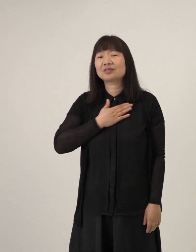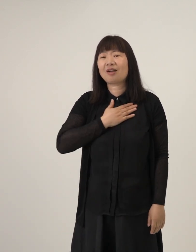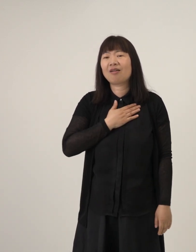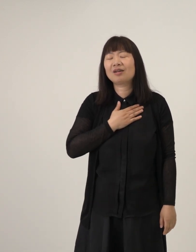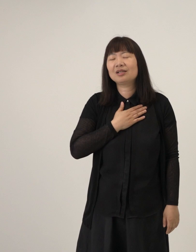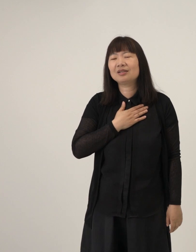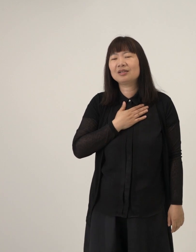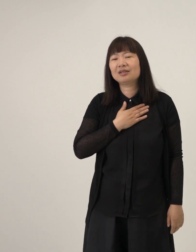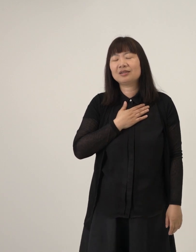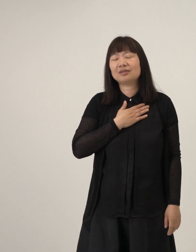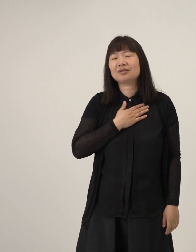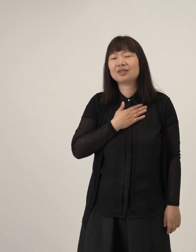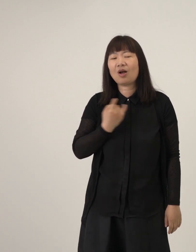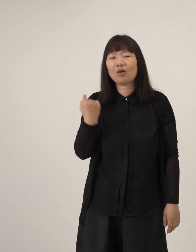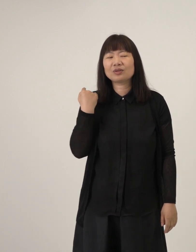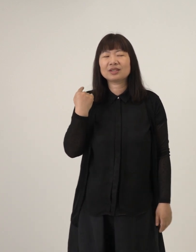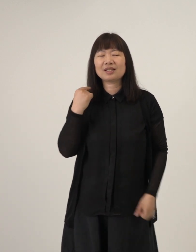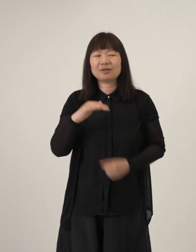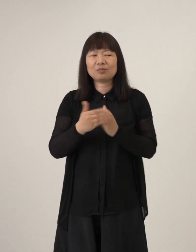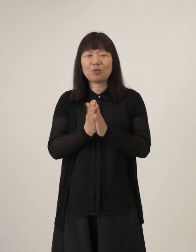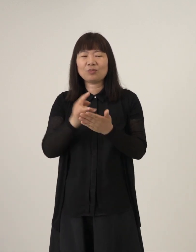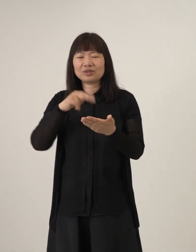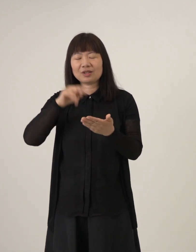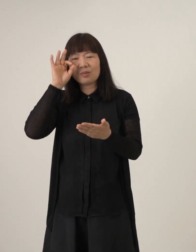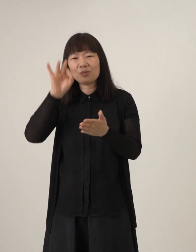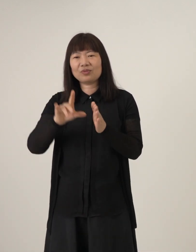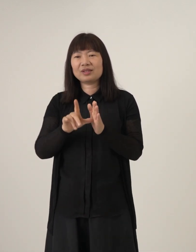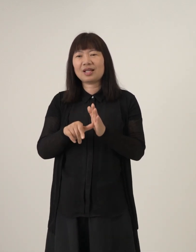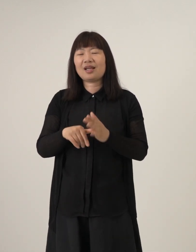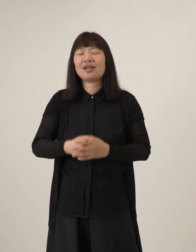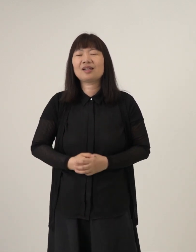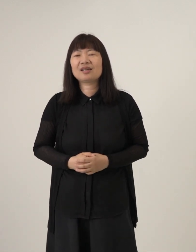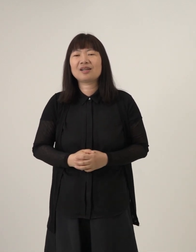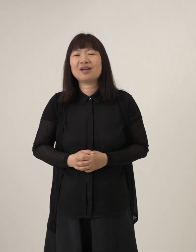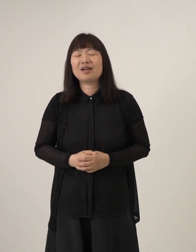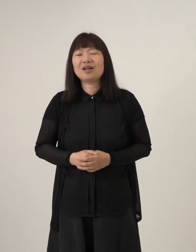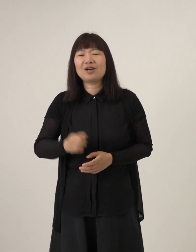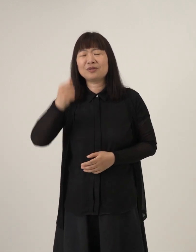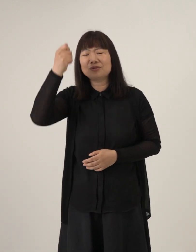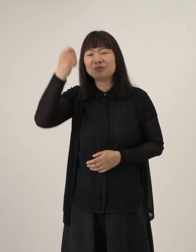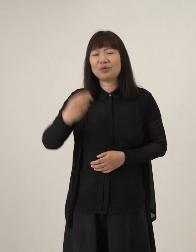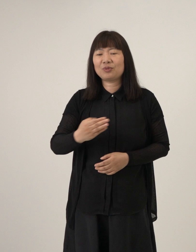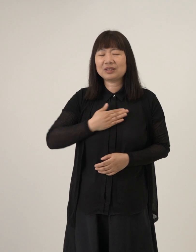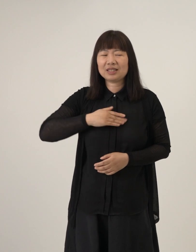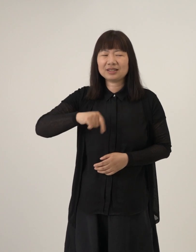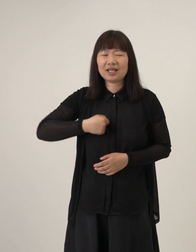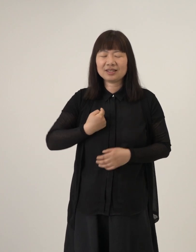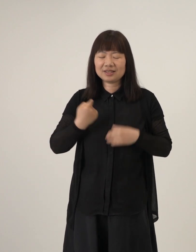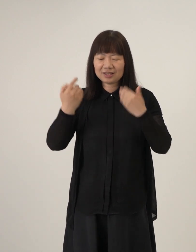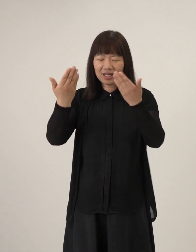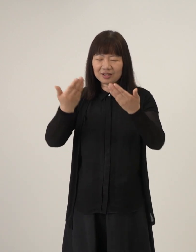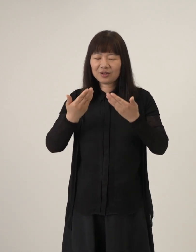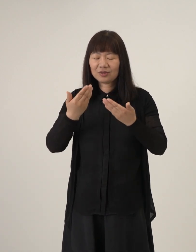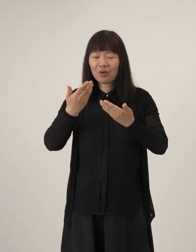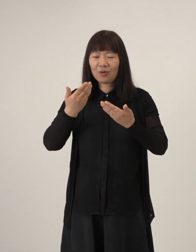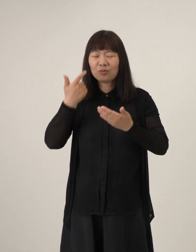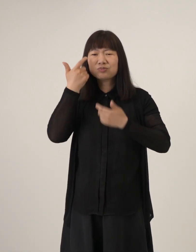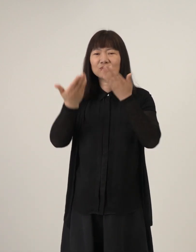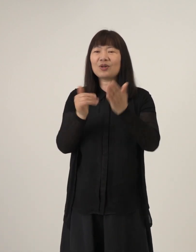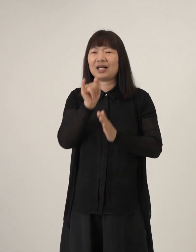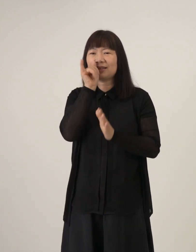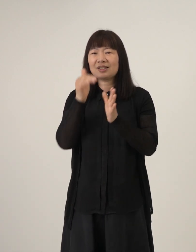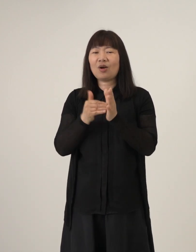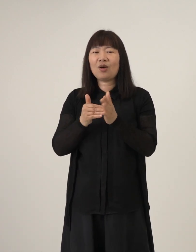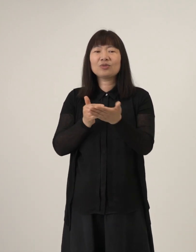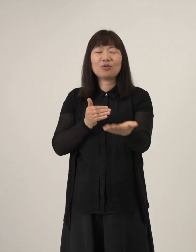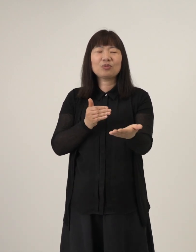저는요, 어제 이 본문 앞에서 수십 번을 제 자신을 향해서 물었어요. 야,